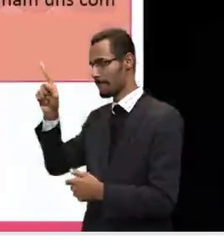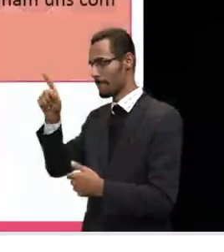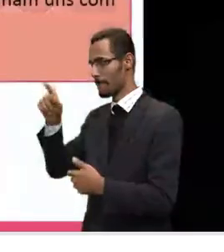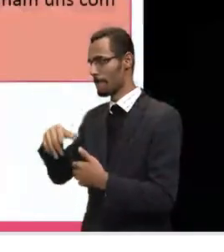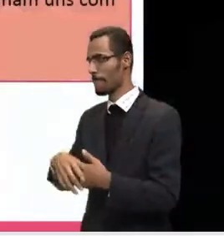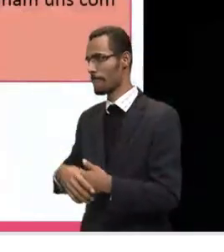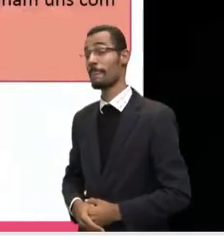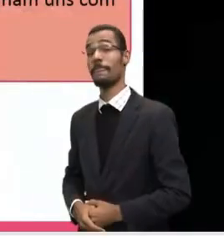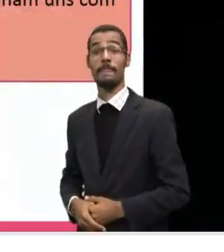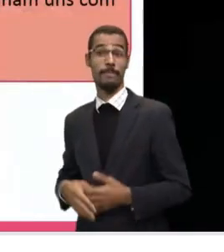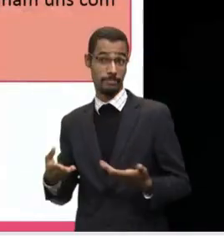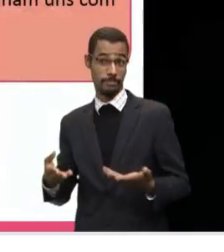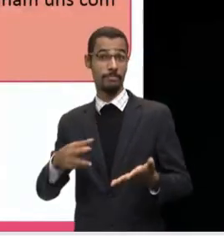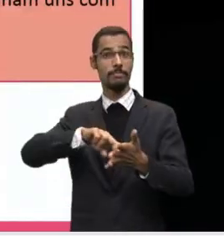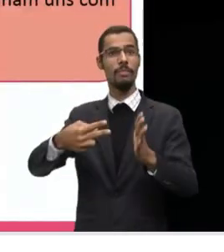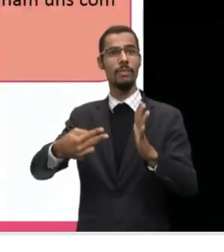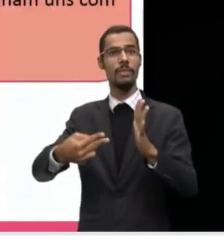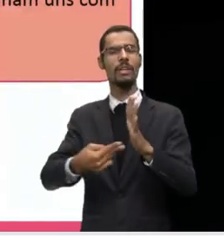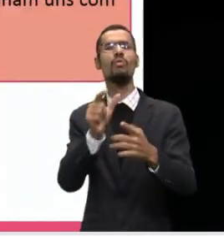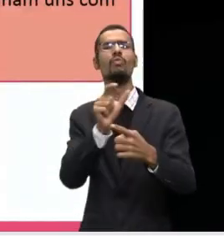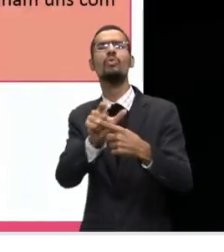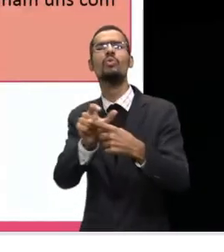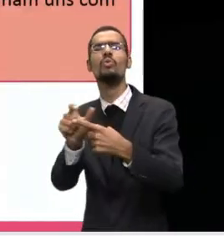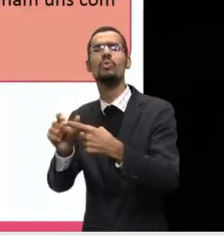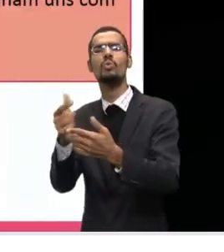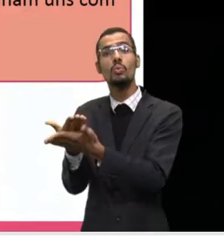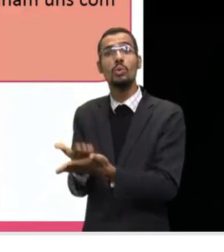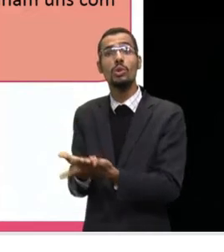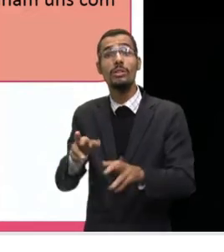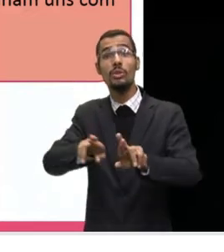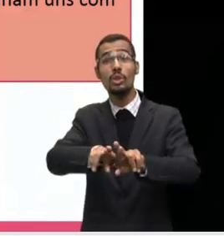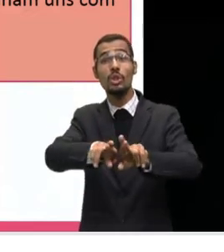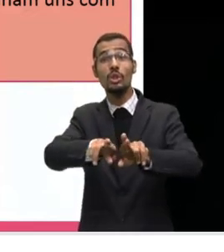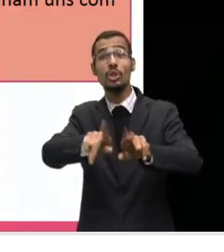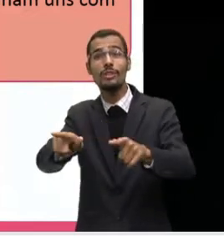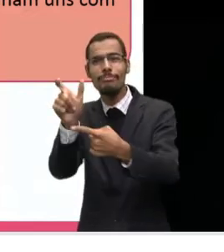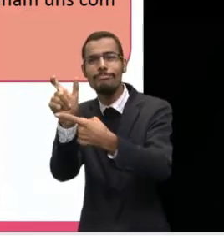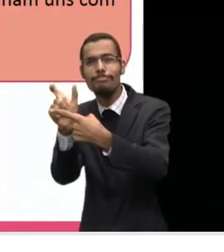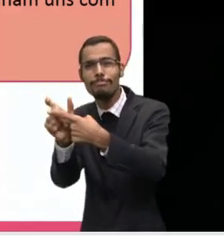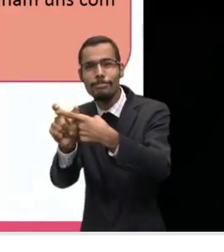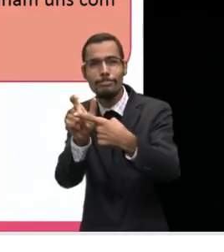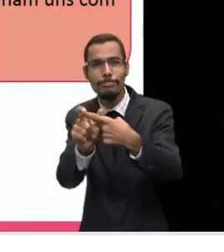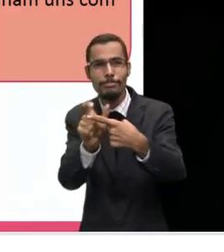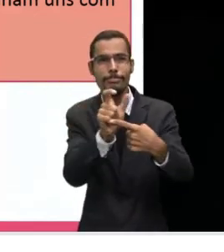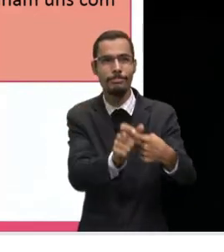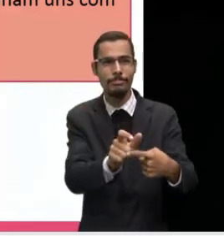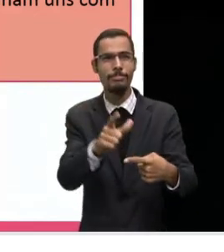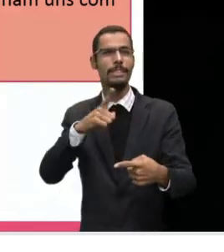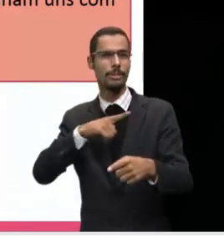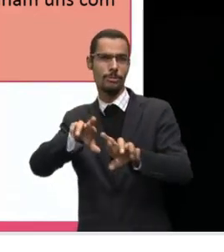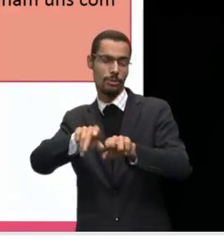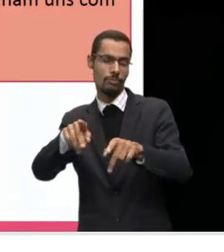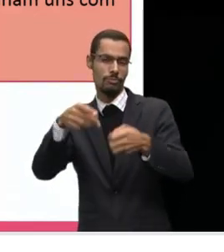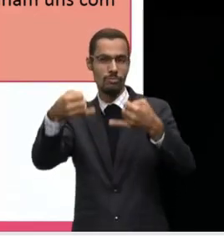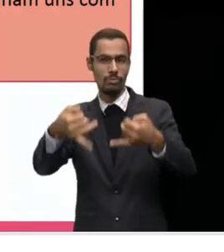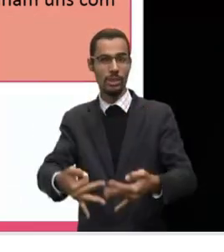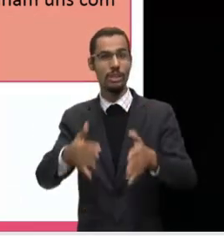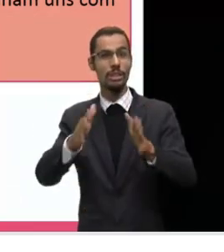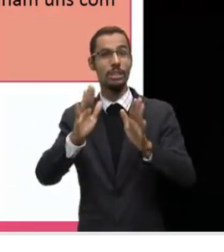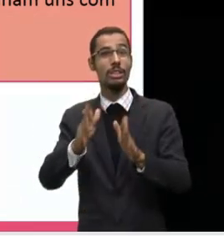para você uma definição, que a fonologia, ela estuda as diferentes fônicas intencionais, não é, como eu acabei de dizer,